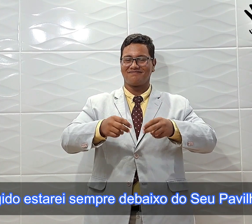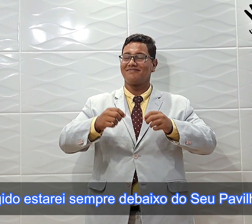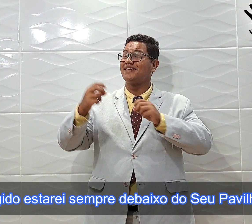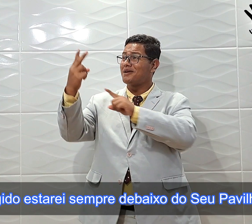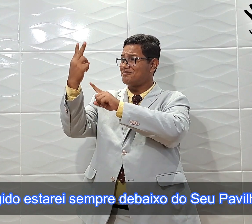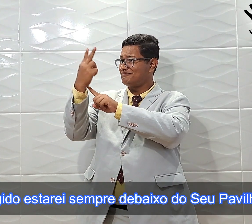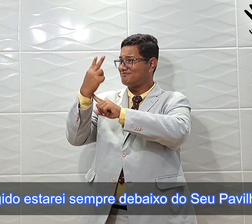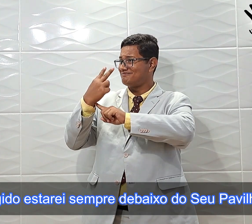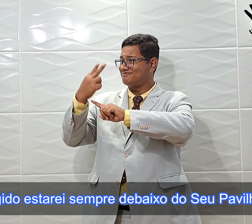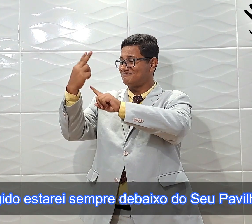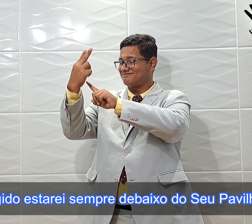pavilhão.